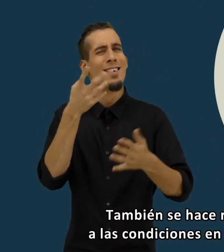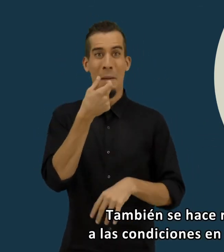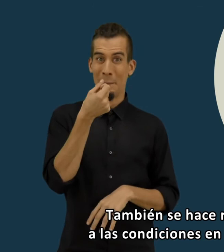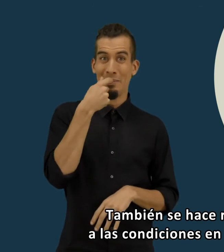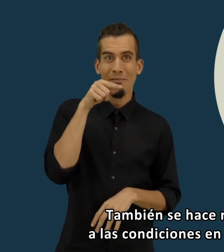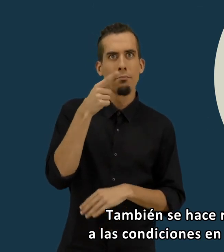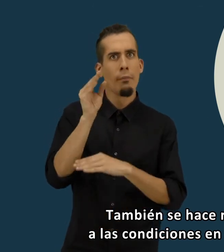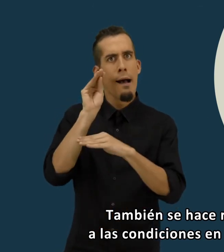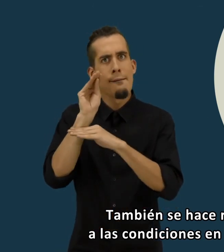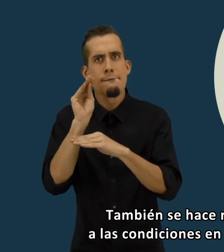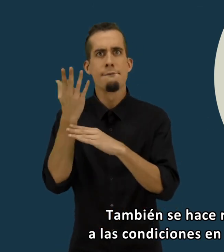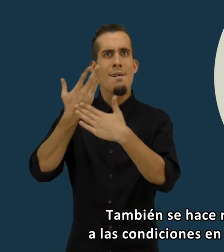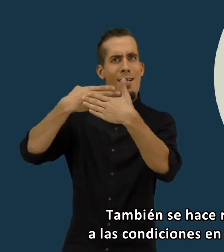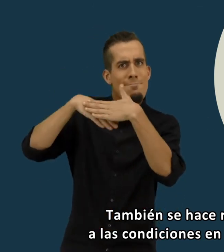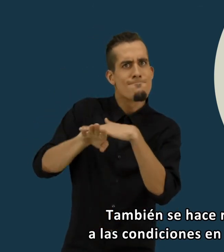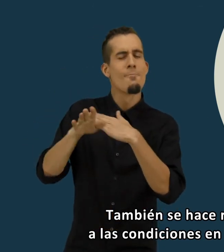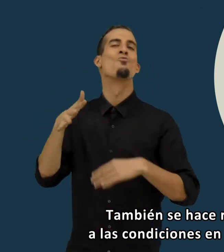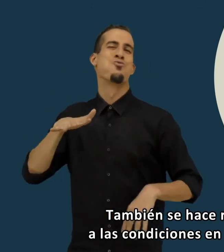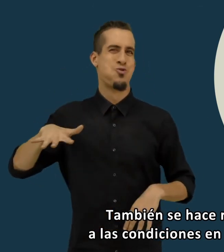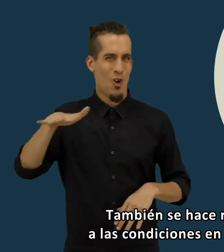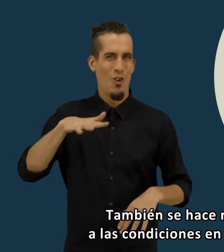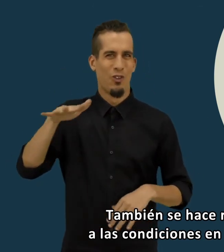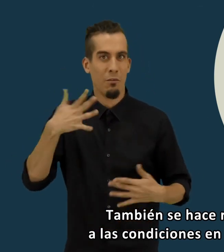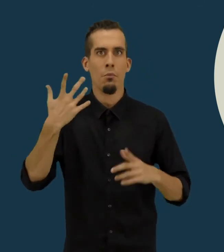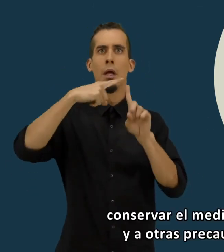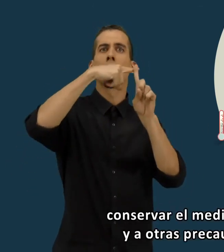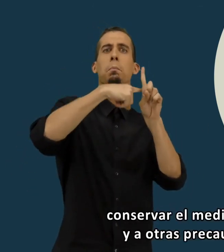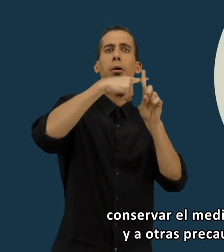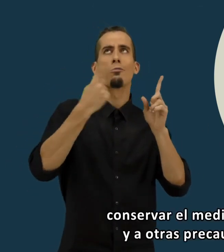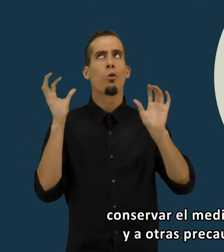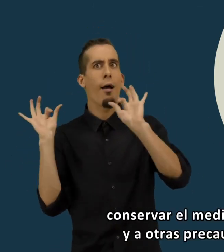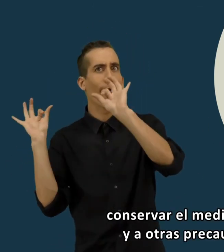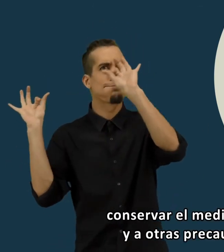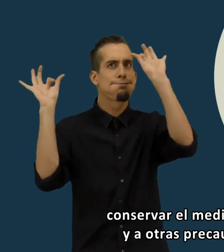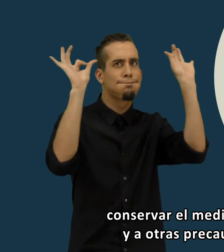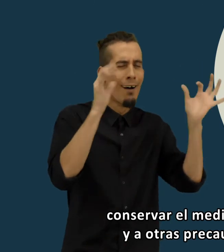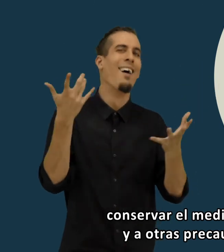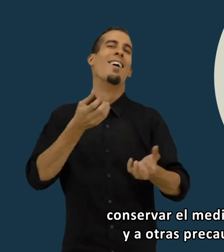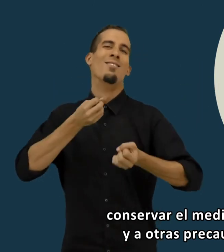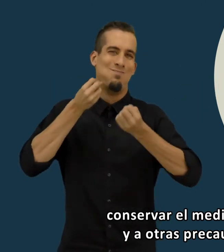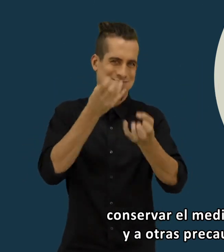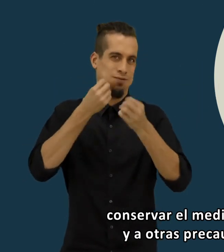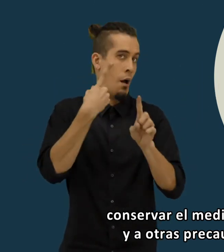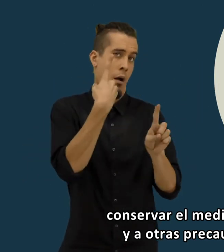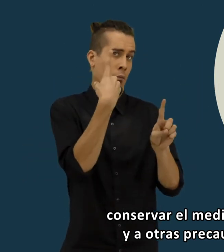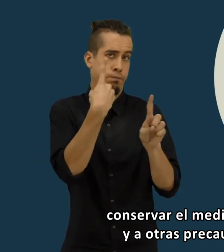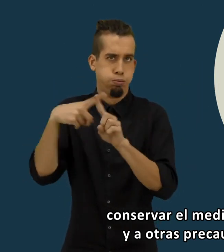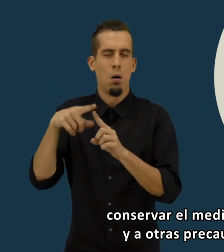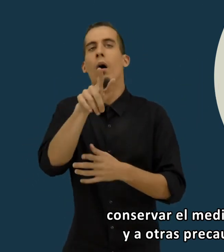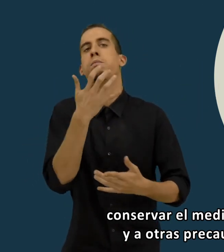También se hace referencia a las condiciones en que se debe conservar el medicamento y a otras